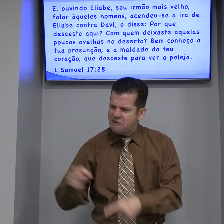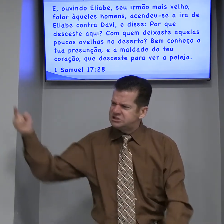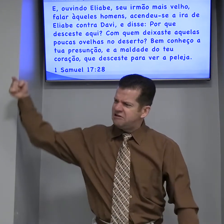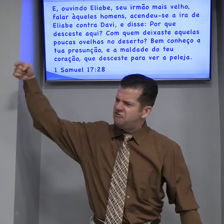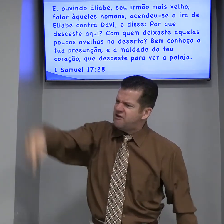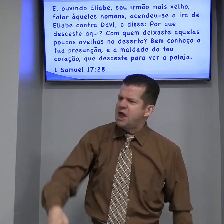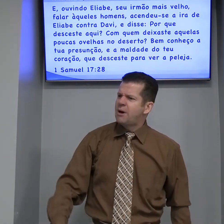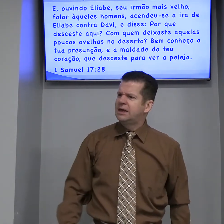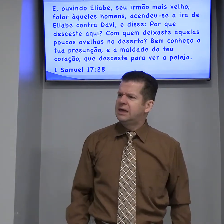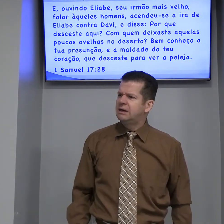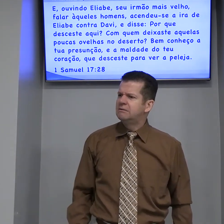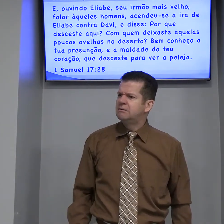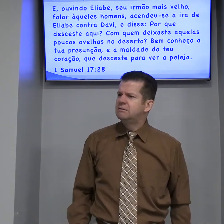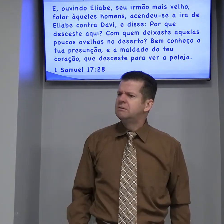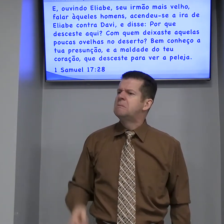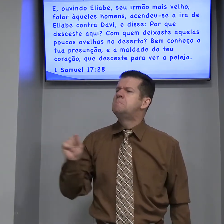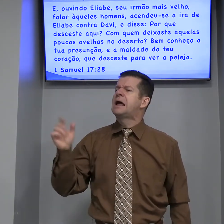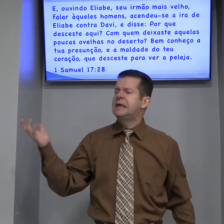você veio aqui? Para quê?